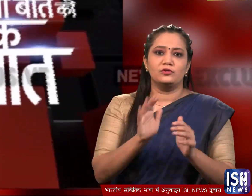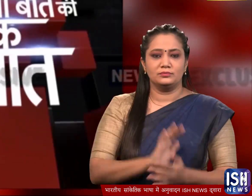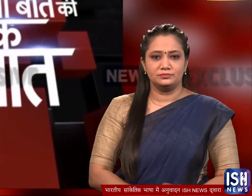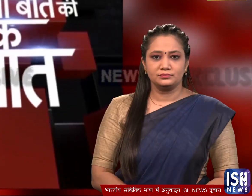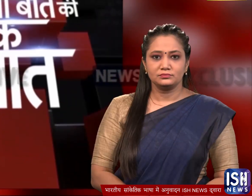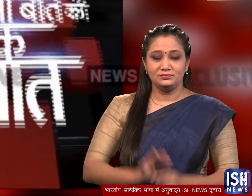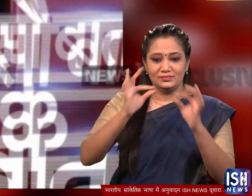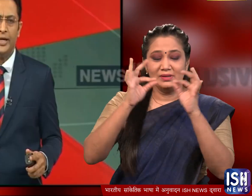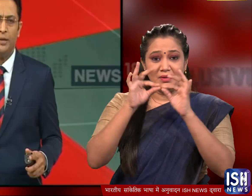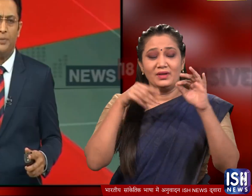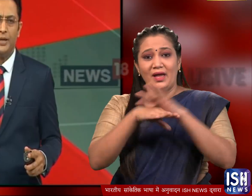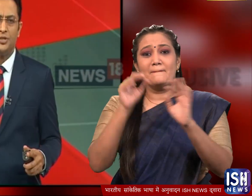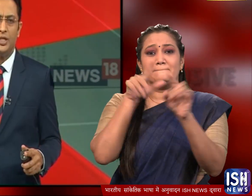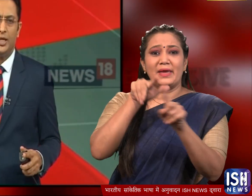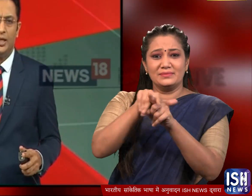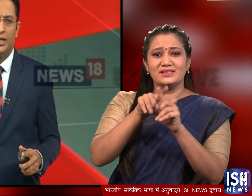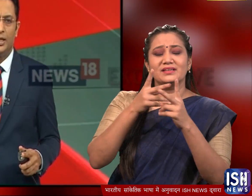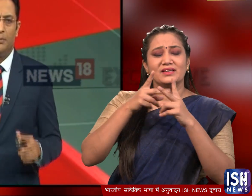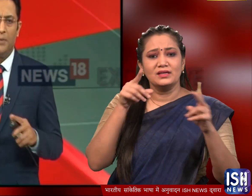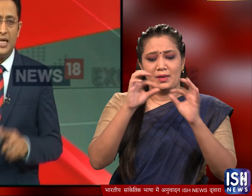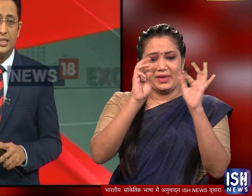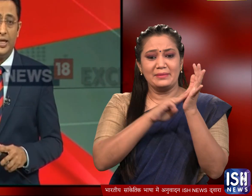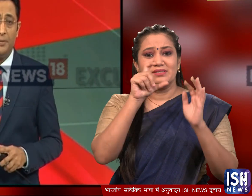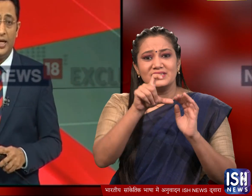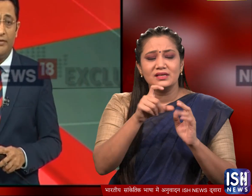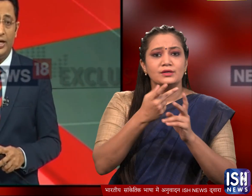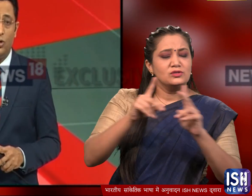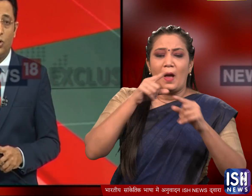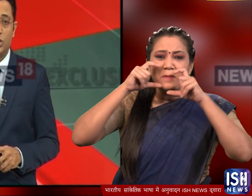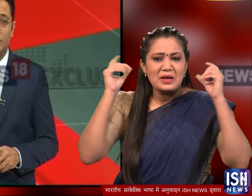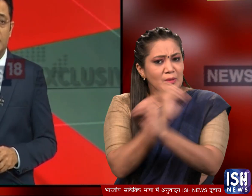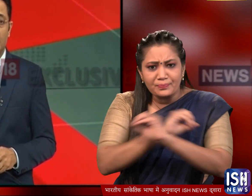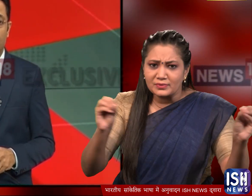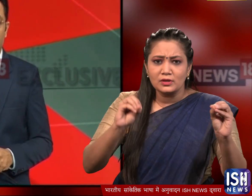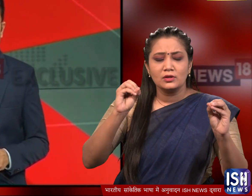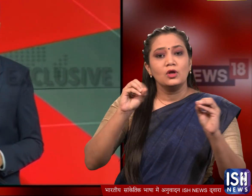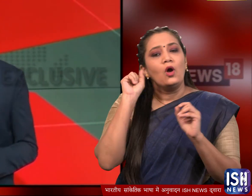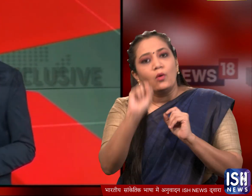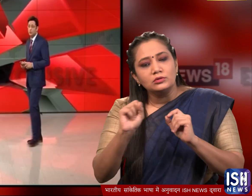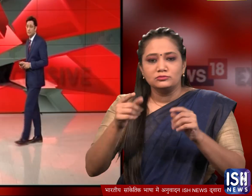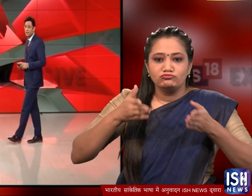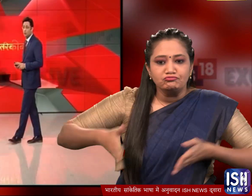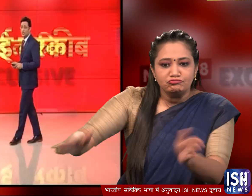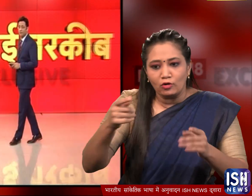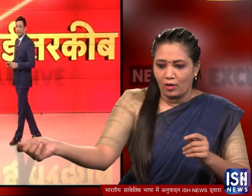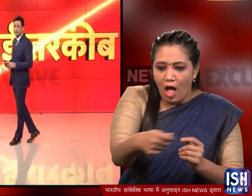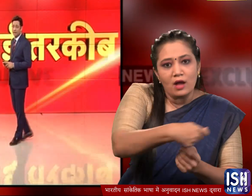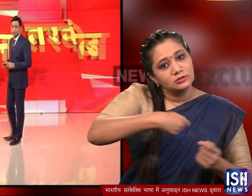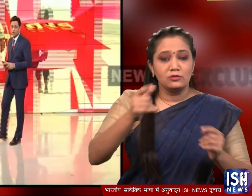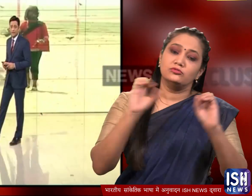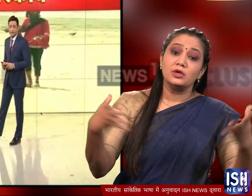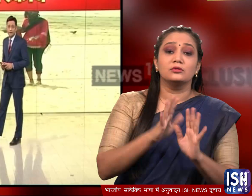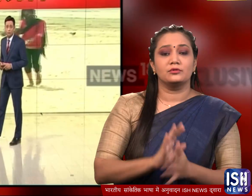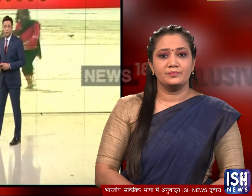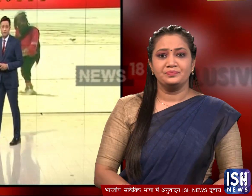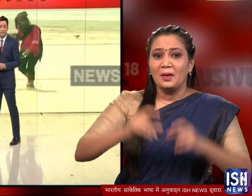प्रिकॉशंस। मुंबई नगर निगम BMC ने मास्क नहीं पहनने वाले लोगों को सबक सिखाने के लिए उनसे सड़कों की सफाई करवाना शुरू